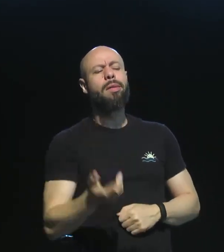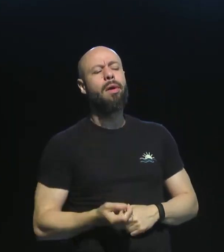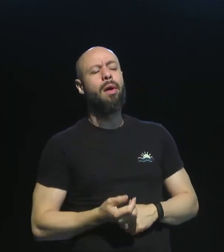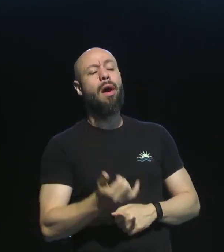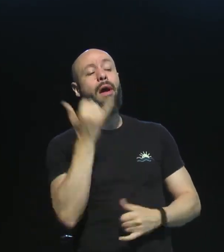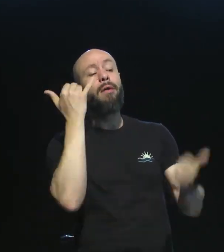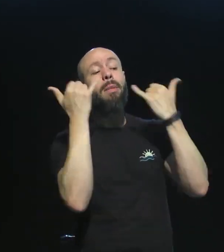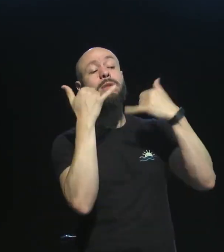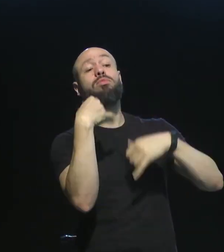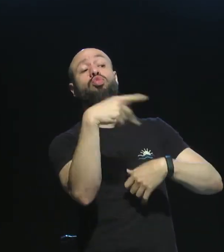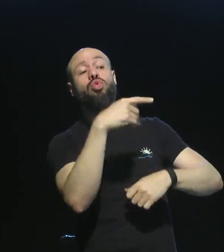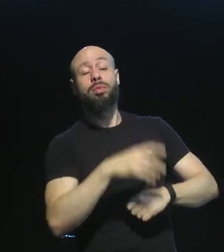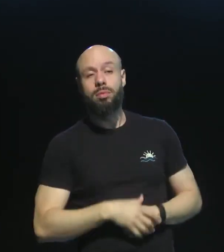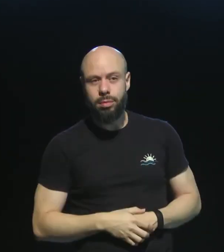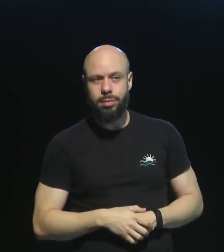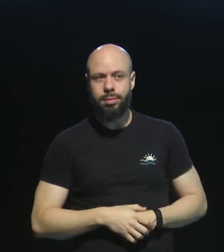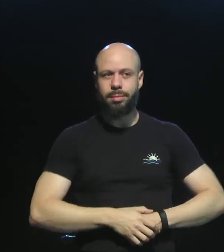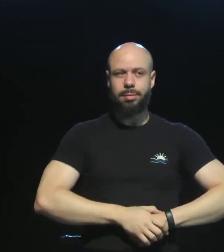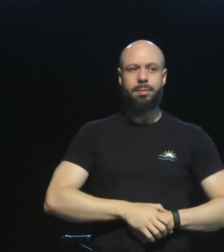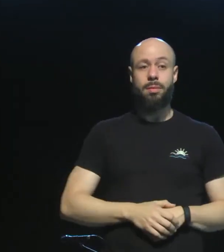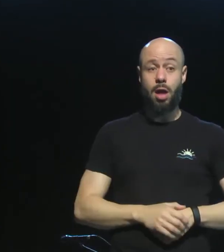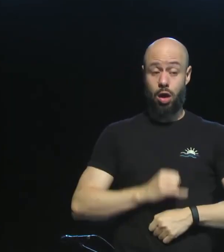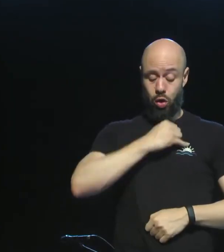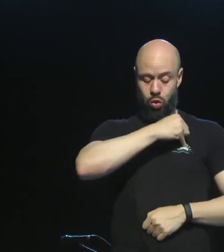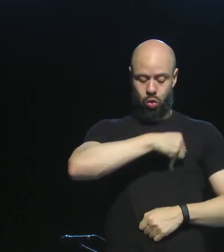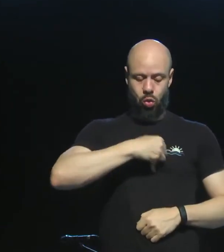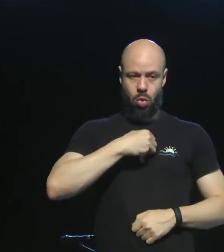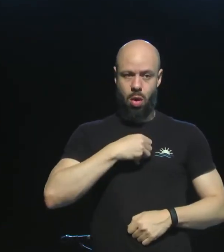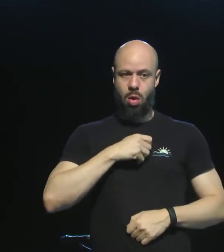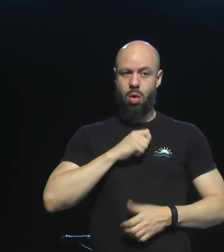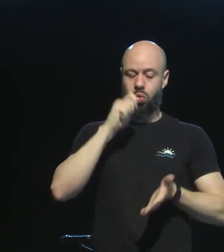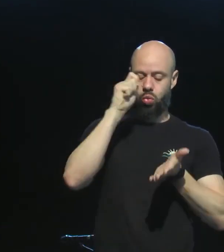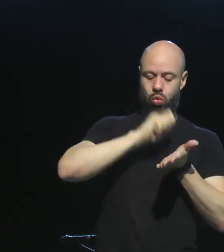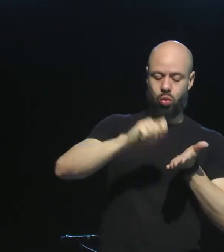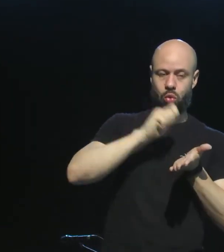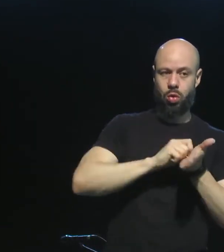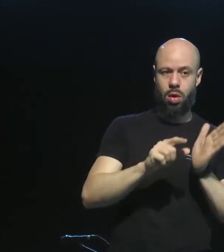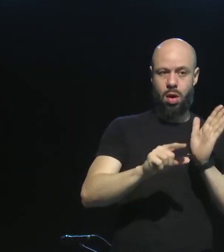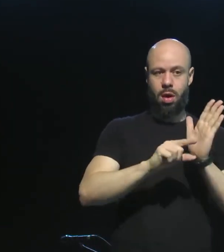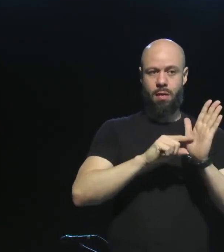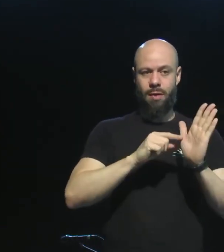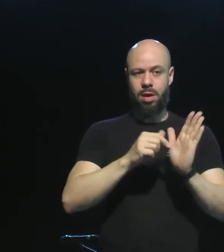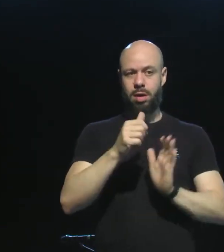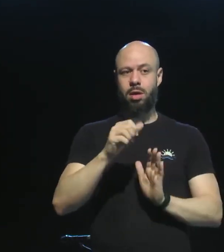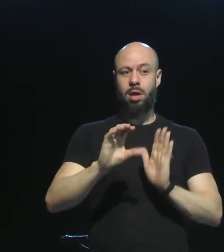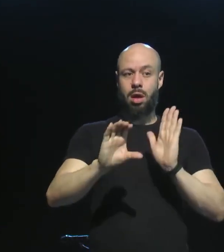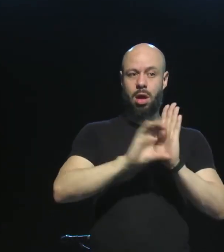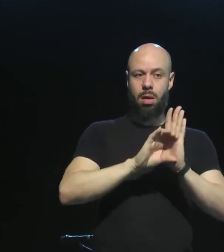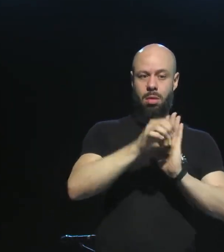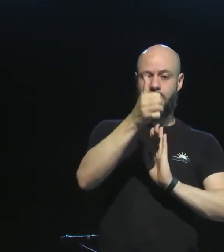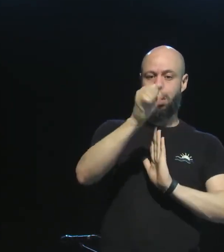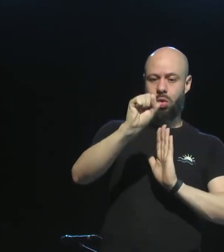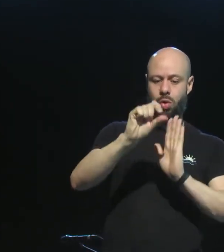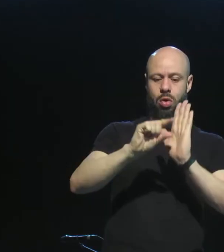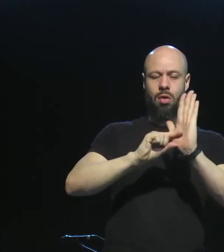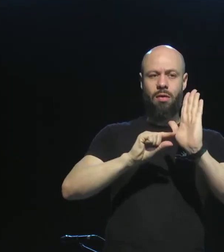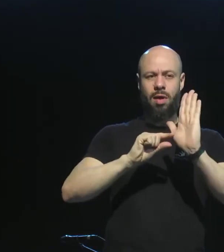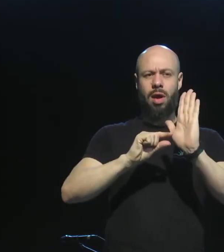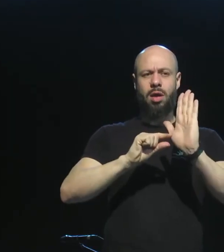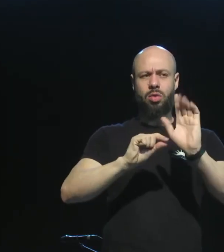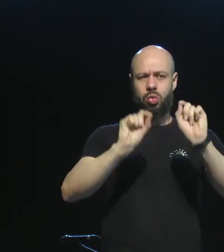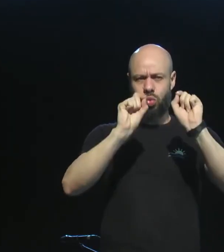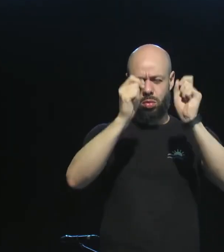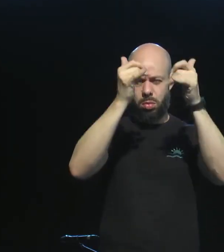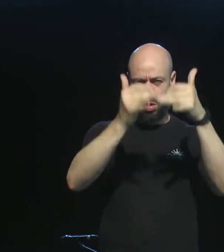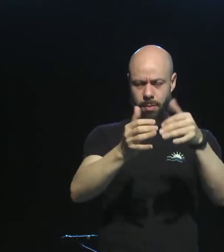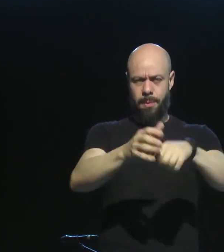informações. Então João registra no verso 18, no capítulo 18 do seu evangelho, que ele